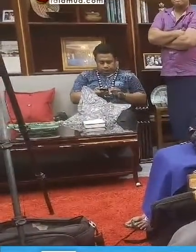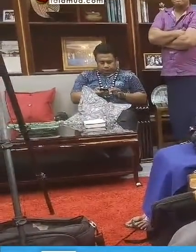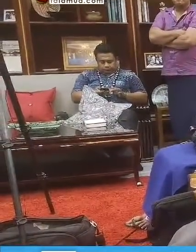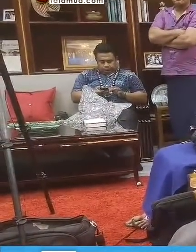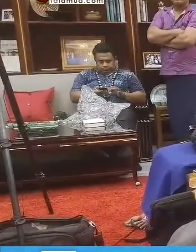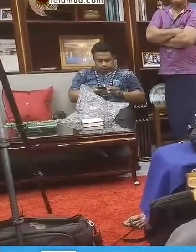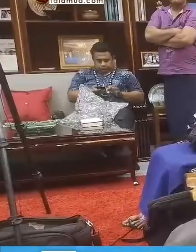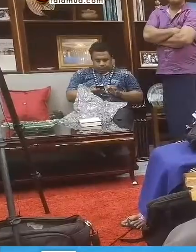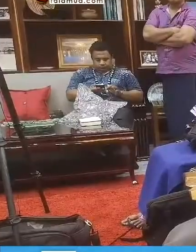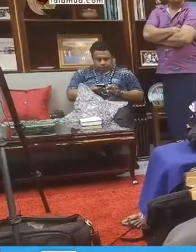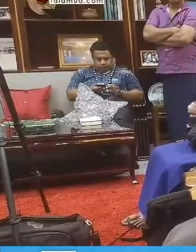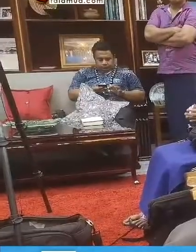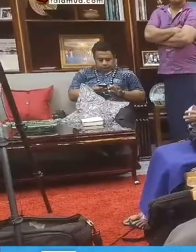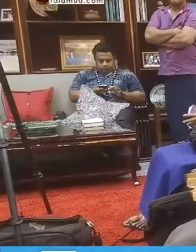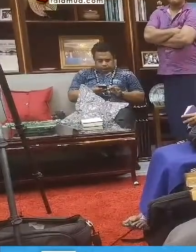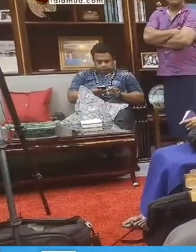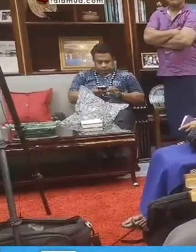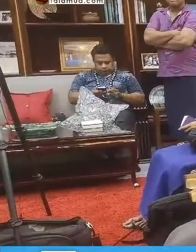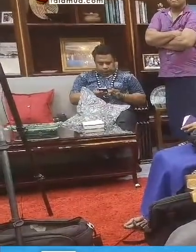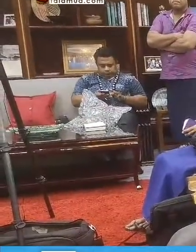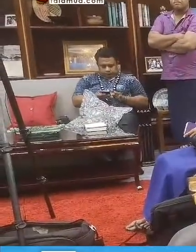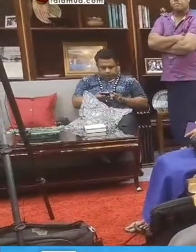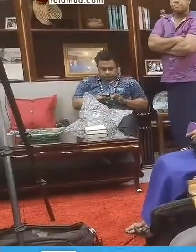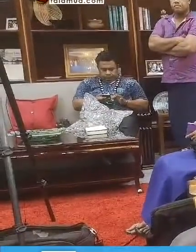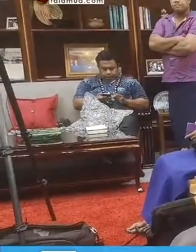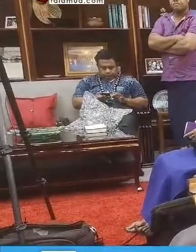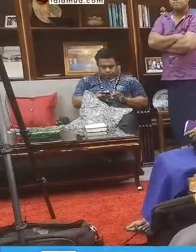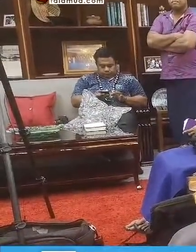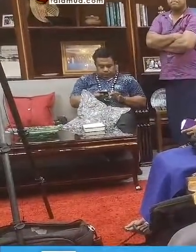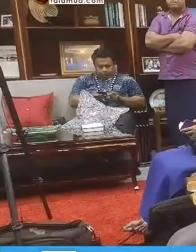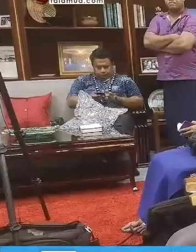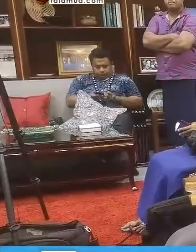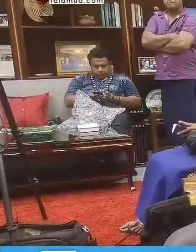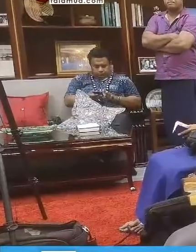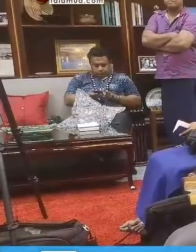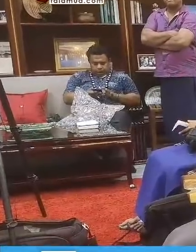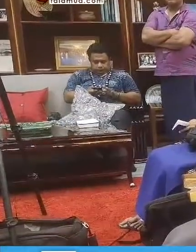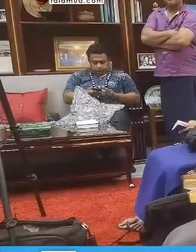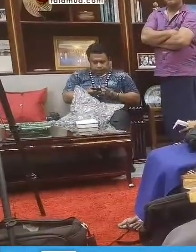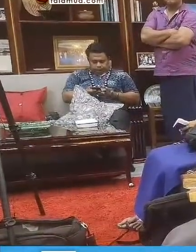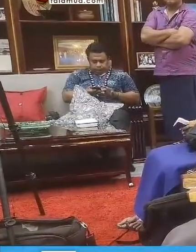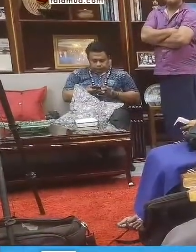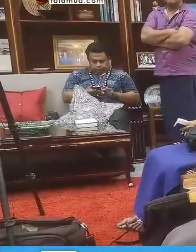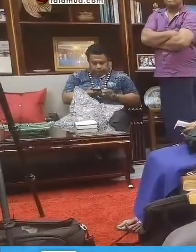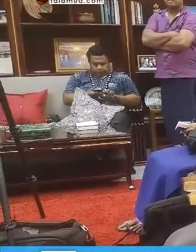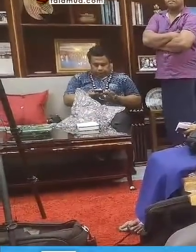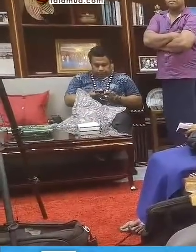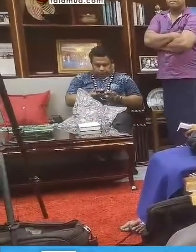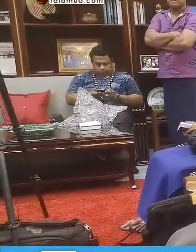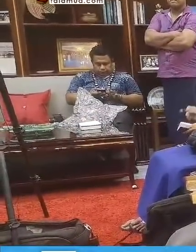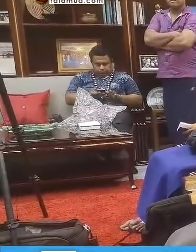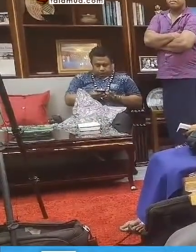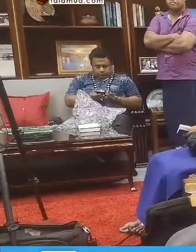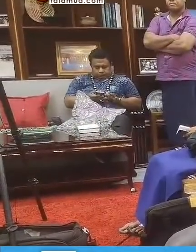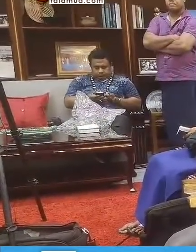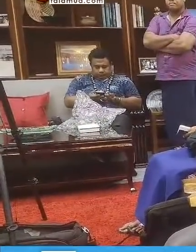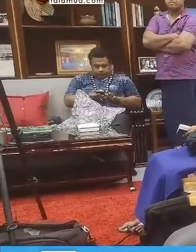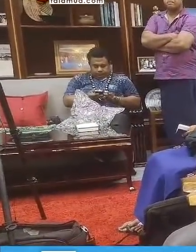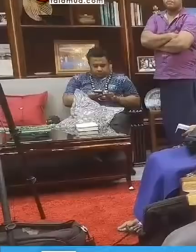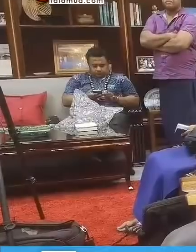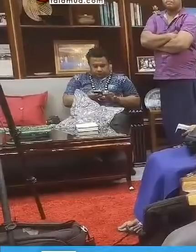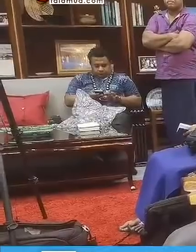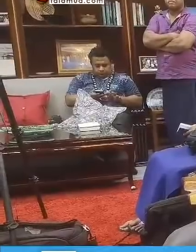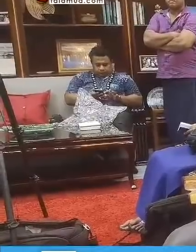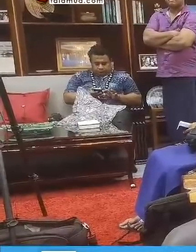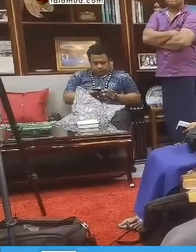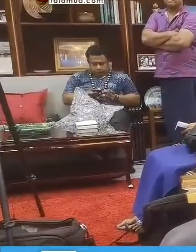pula stola e pe o taufti e na ila ma le komiti o kalablabi tuku whakose ono le fai mai tai fono